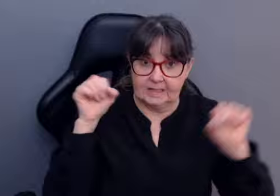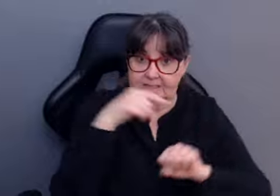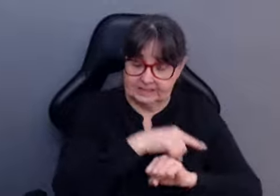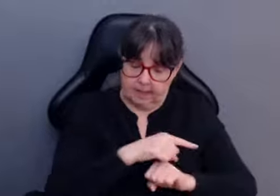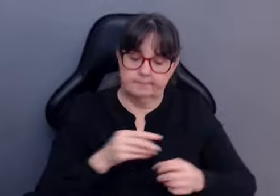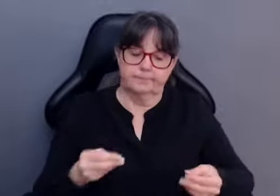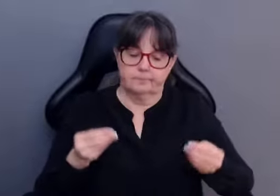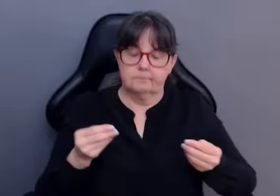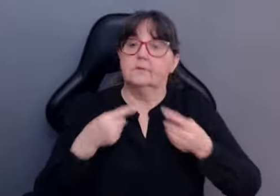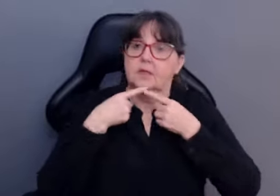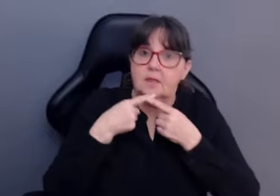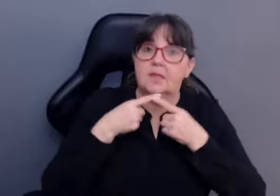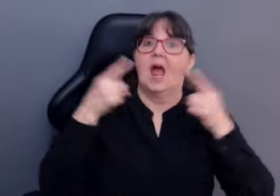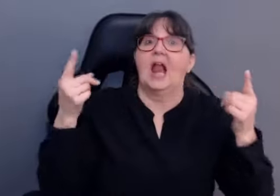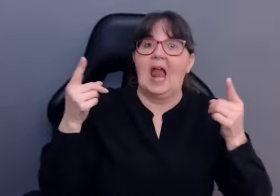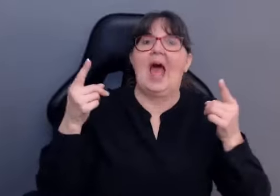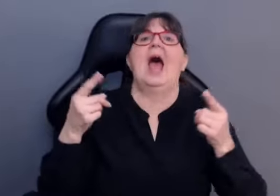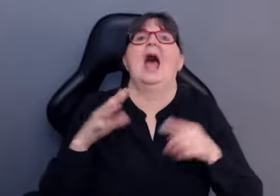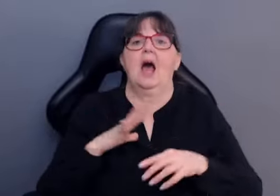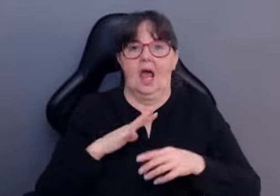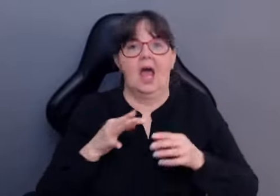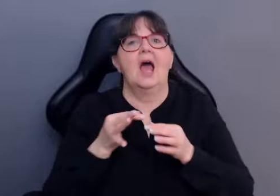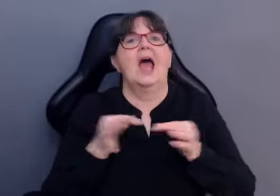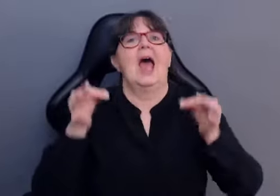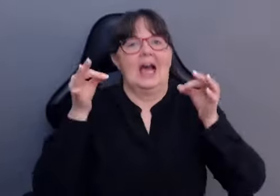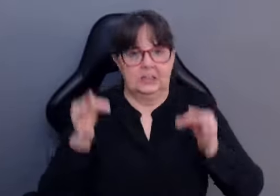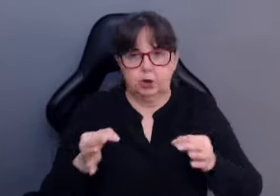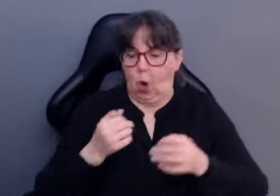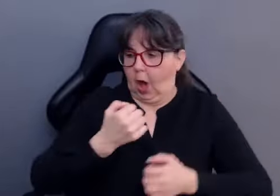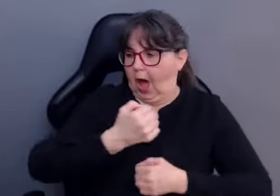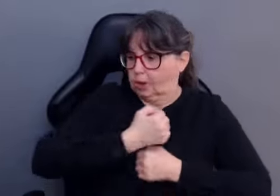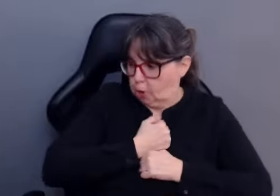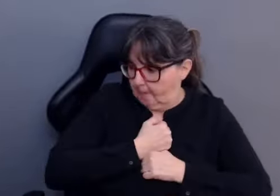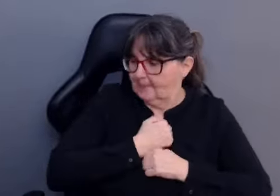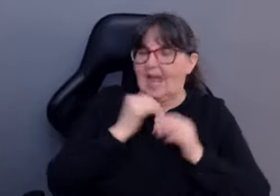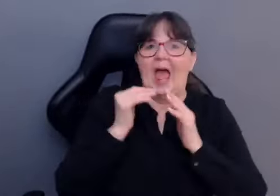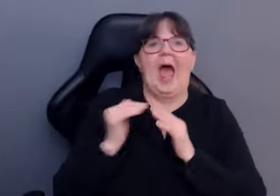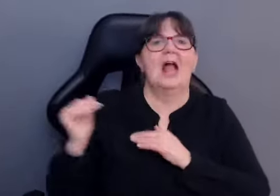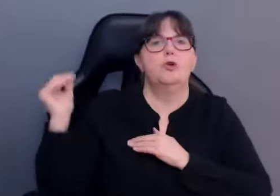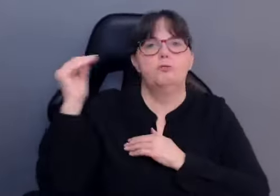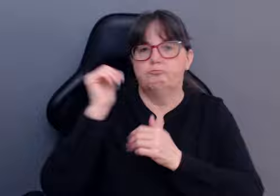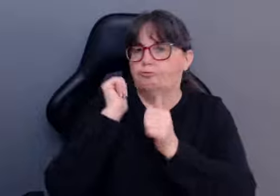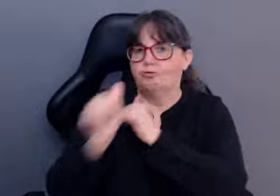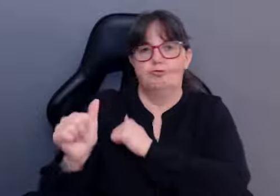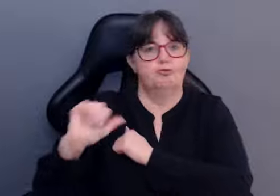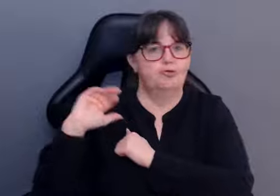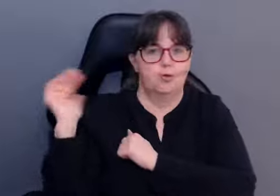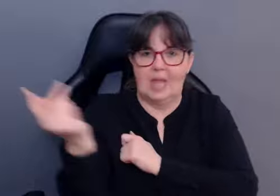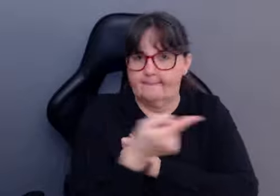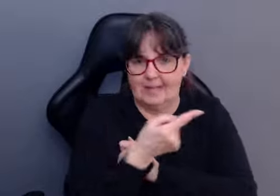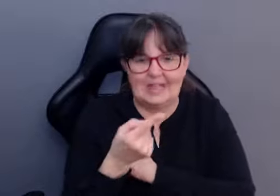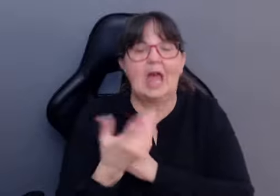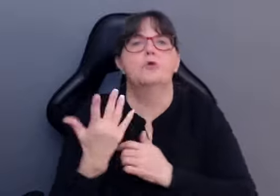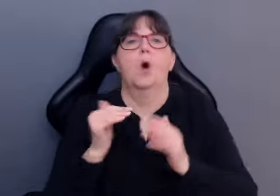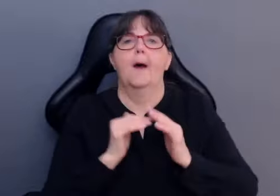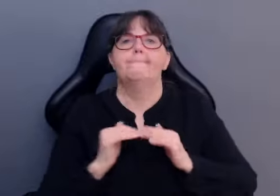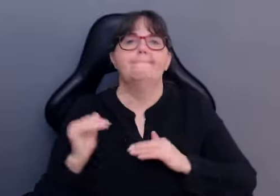l'assemblée déclare qu'une résolution a été adoptée à l'unanimité, par une majorité